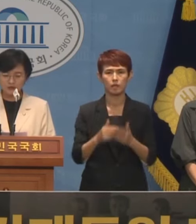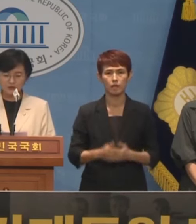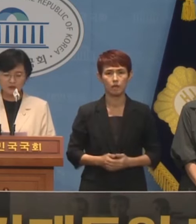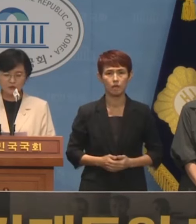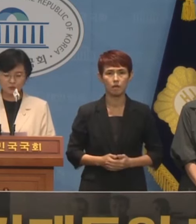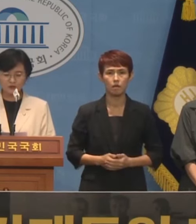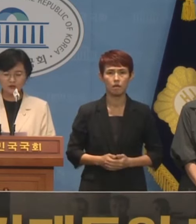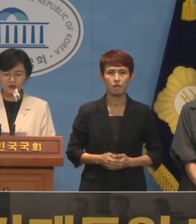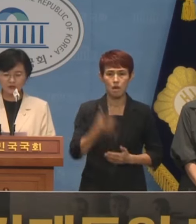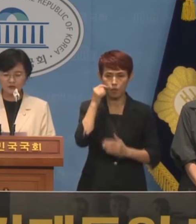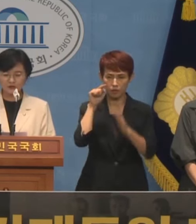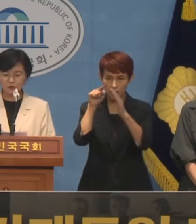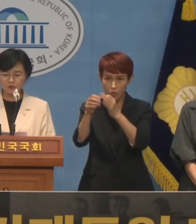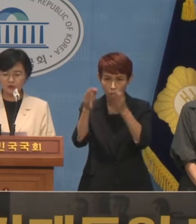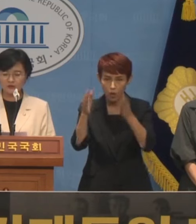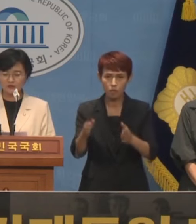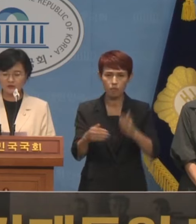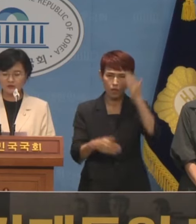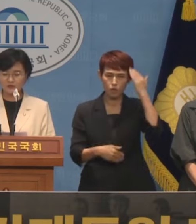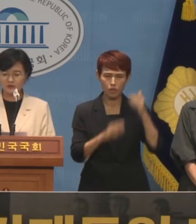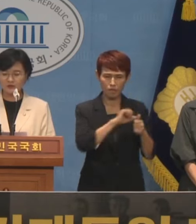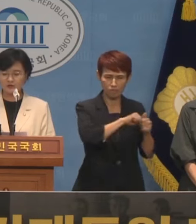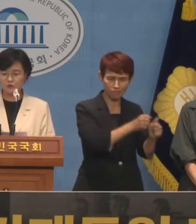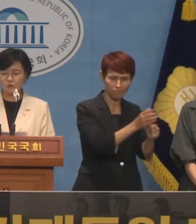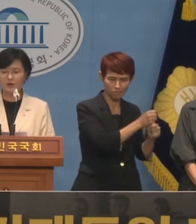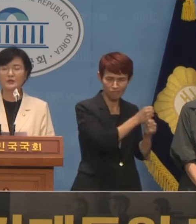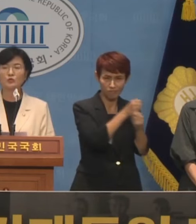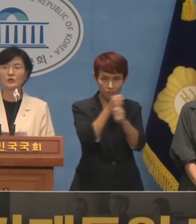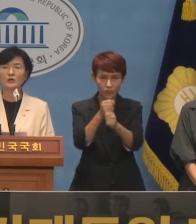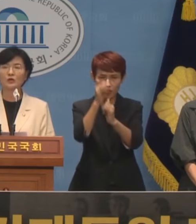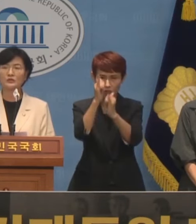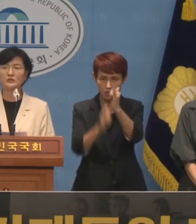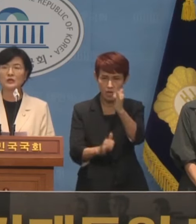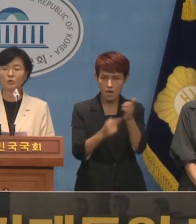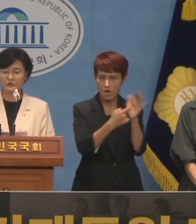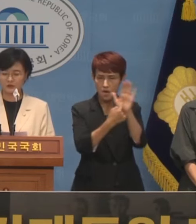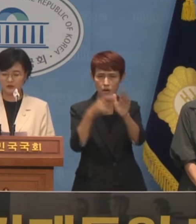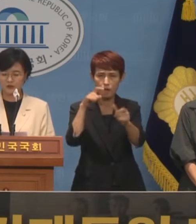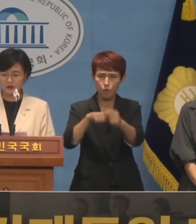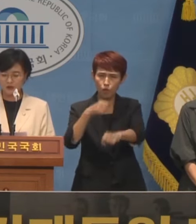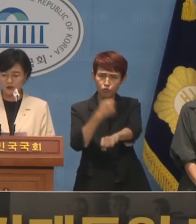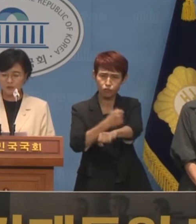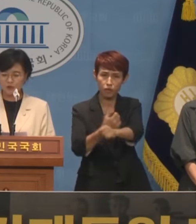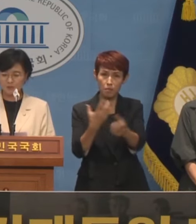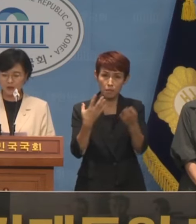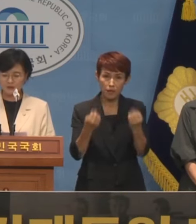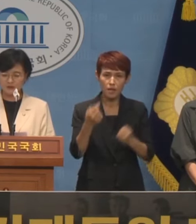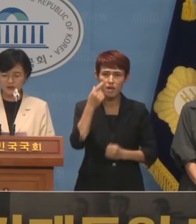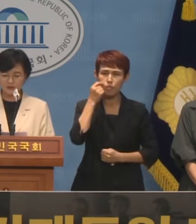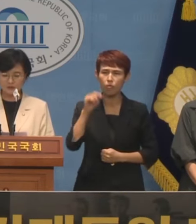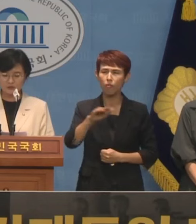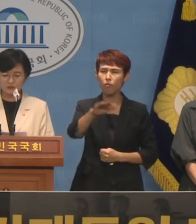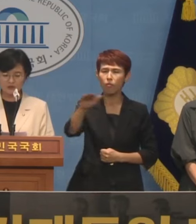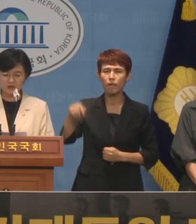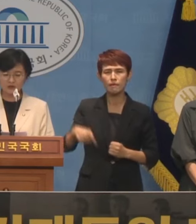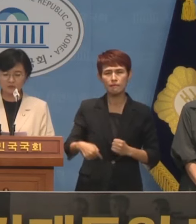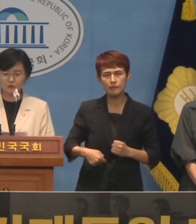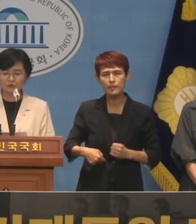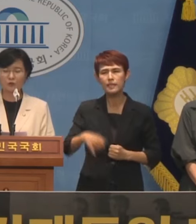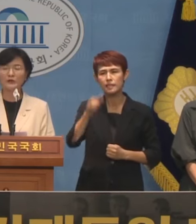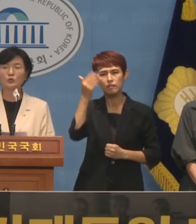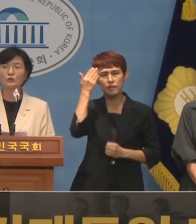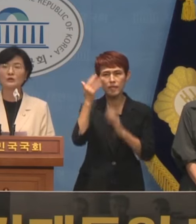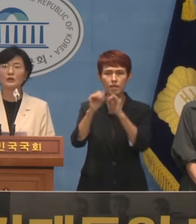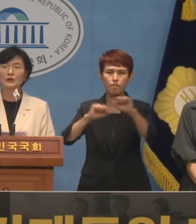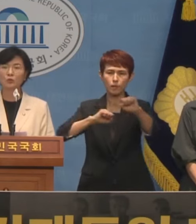방문기간에 조선인 강제동원의 역사적 진실을 규명하기 위해 헌신해 오신 일본의 많은 양심적 지식인